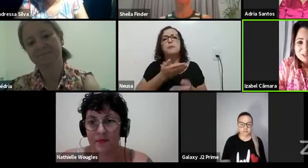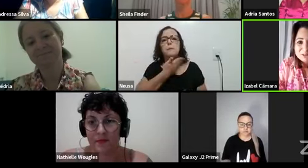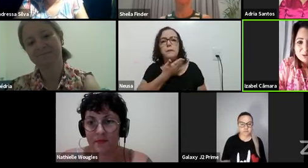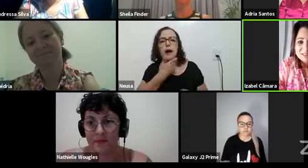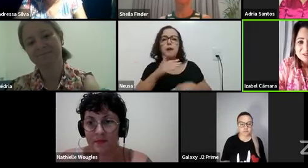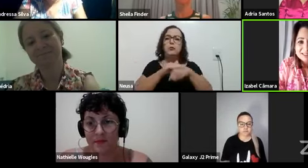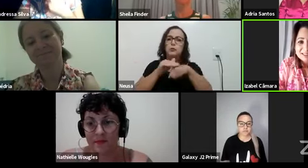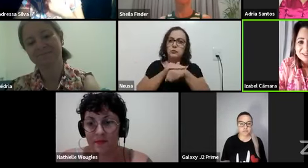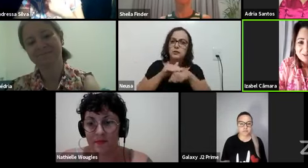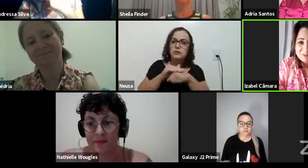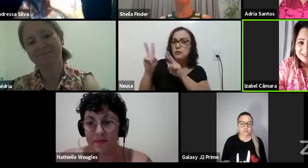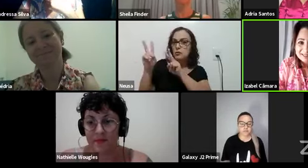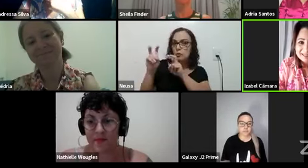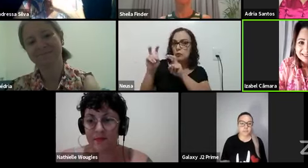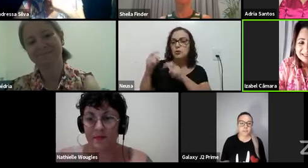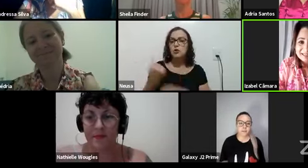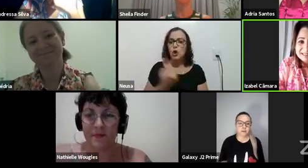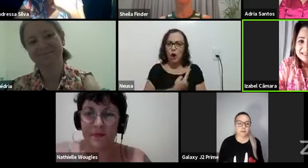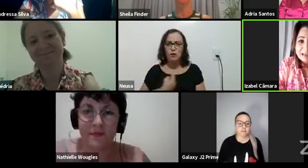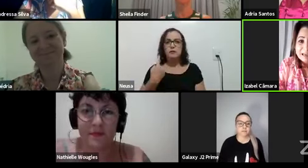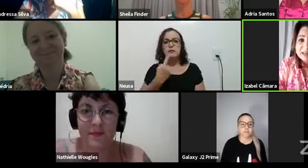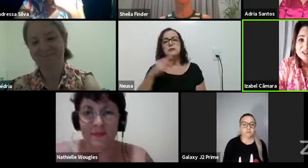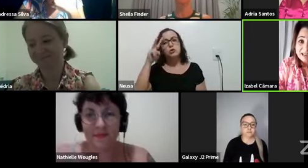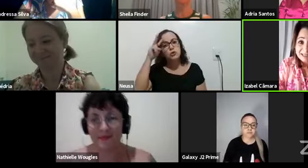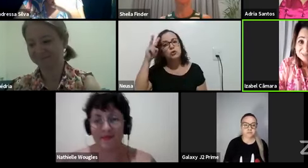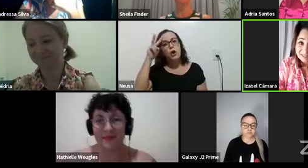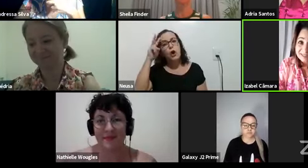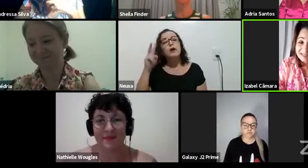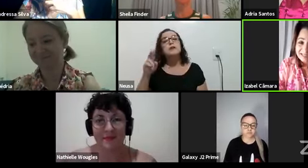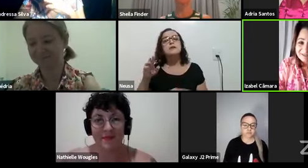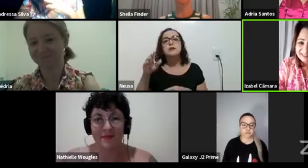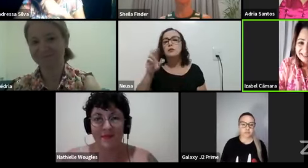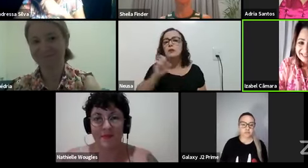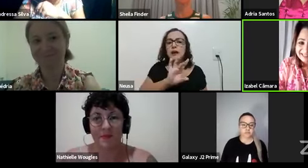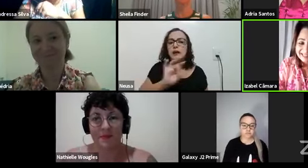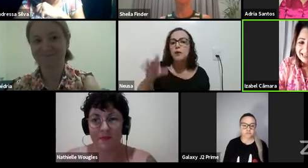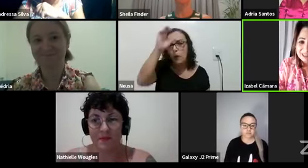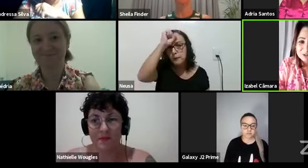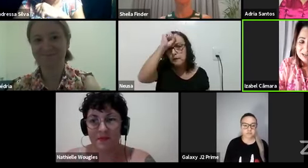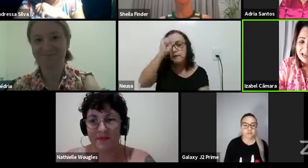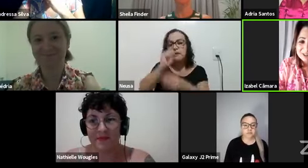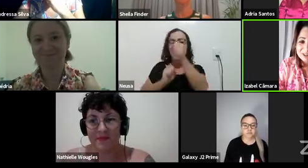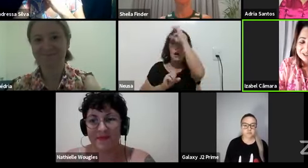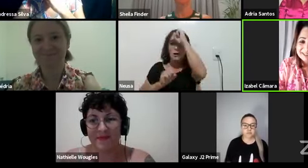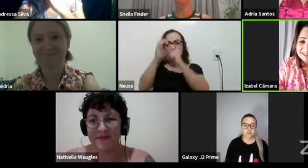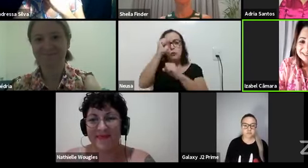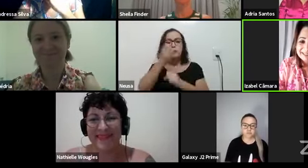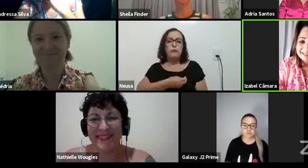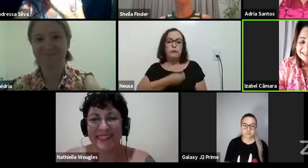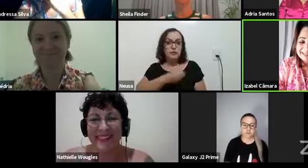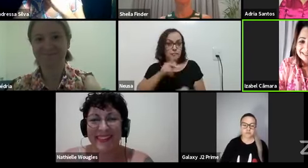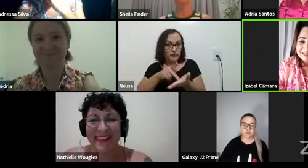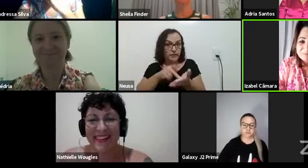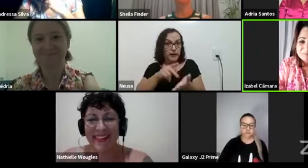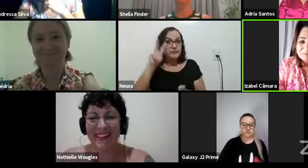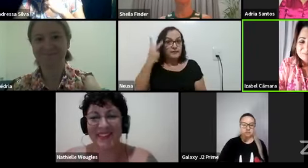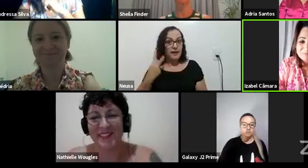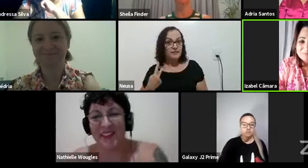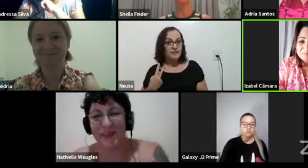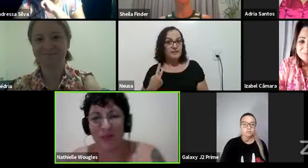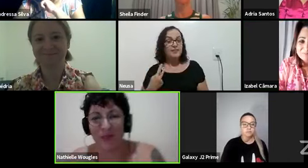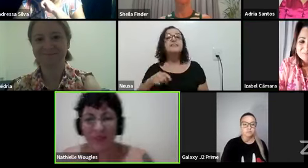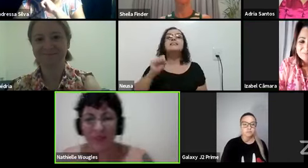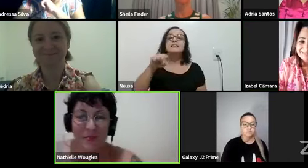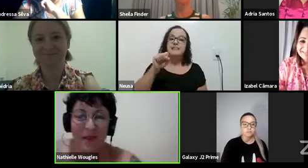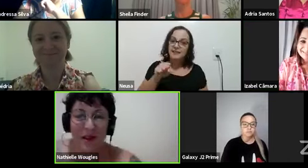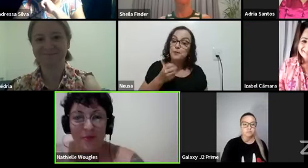aqui sobre as nossas histórias, né, e aprendizados nessa vida. É isso, Nath? É isso